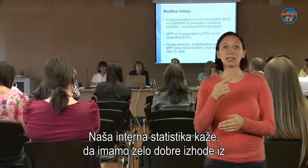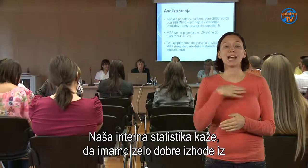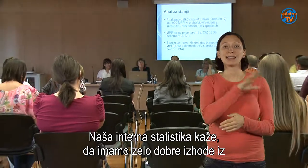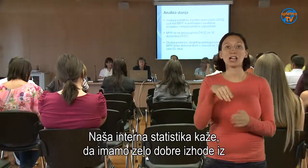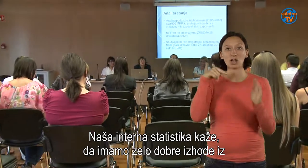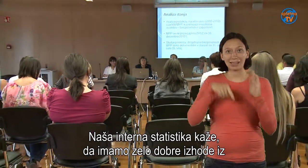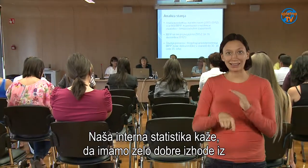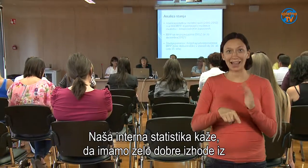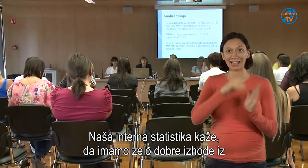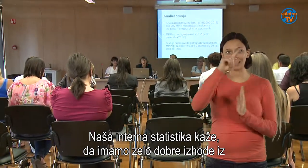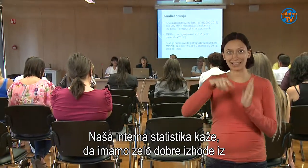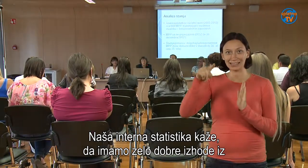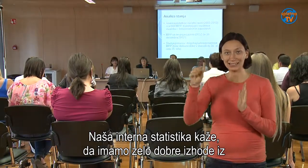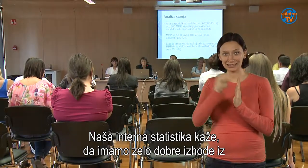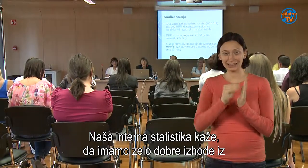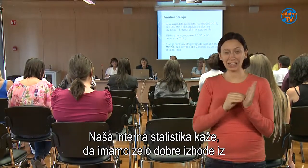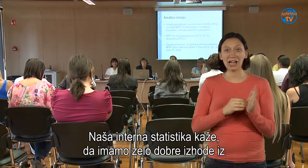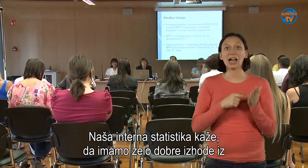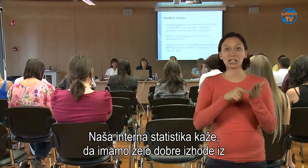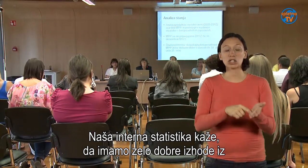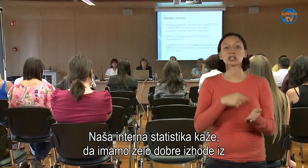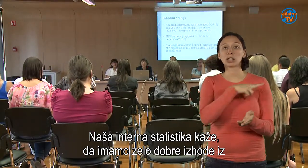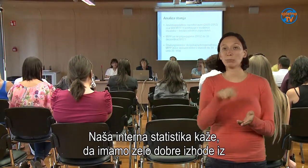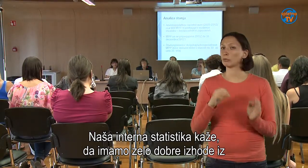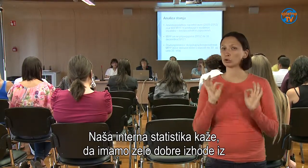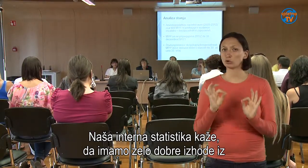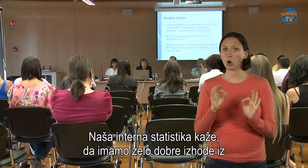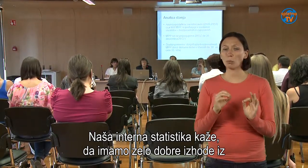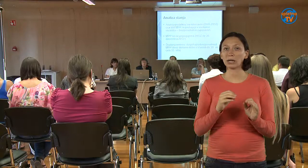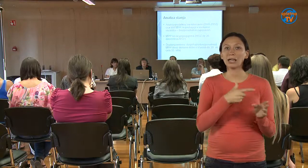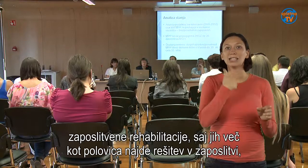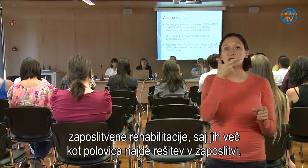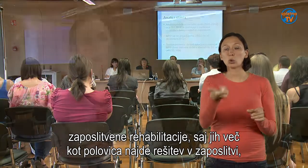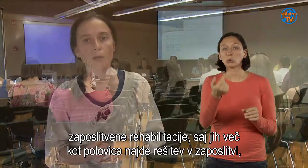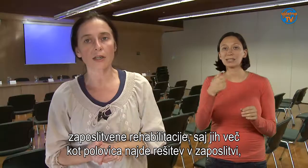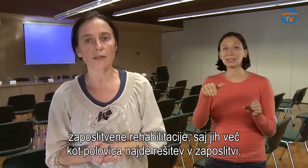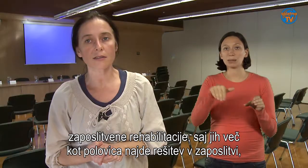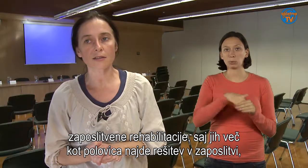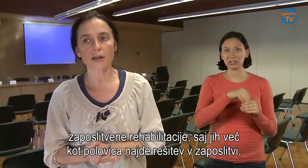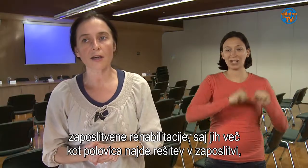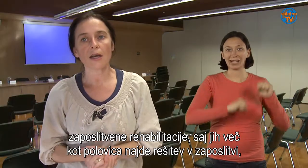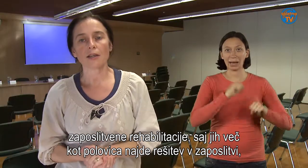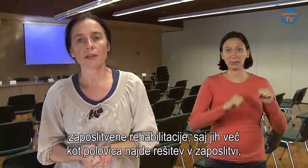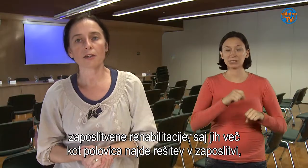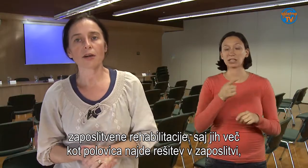interna statistika kaže, da imamo zelo dobre izhode iz zaposlitvene rehabilitacije, saj jih več